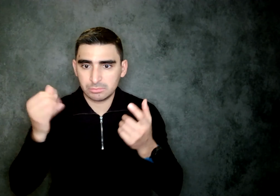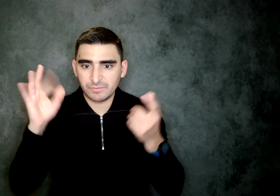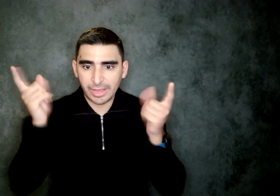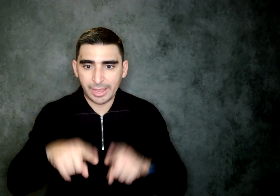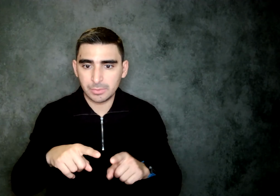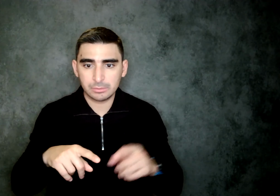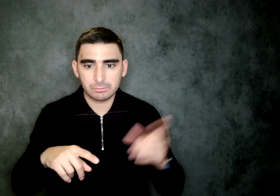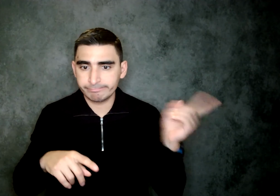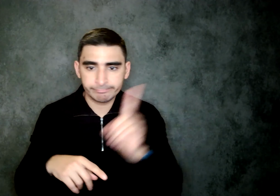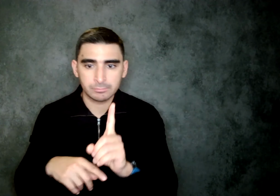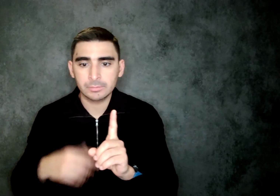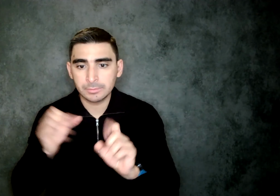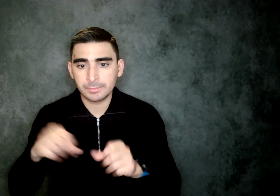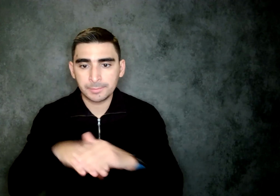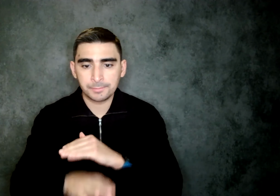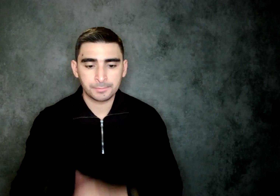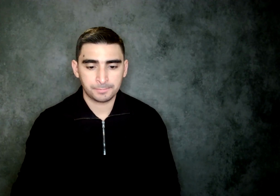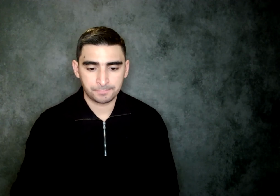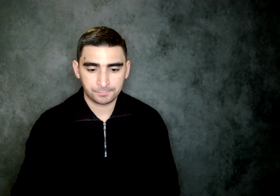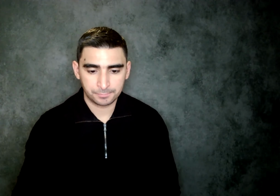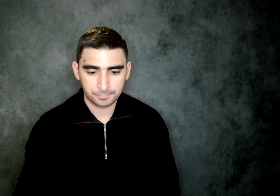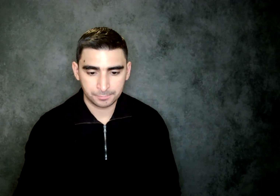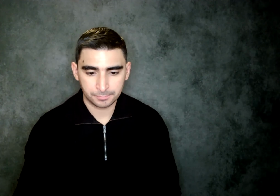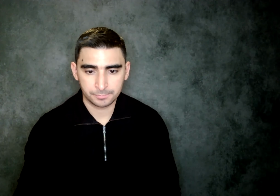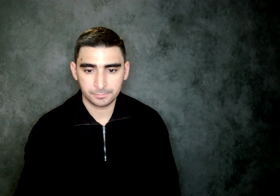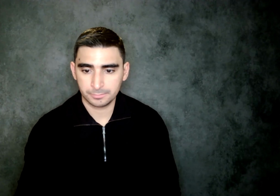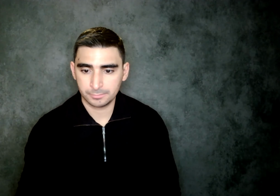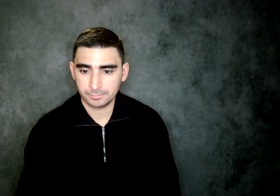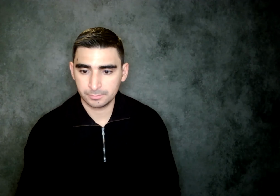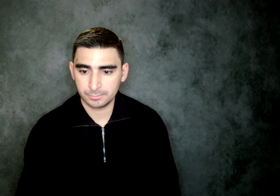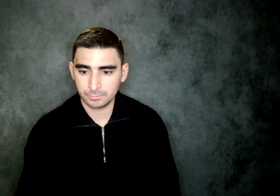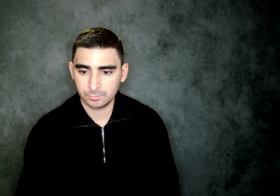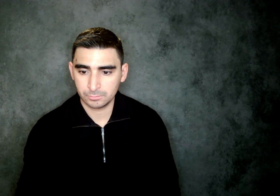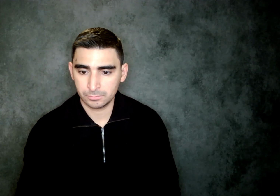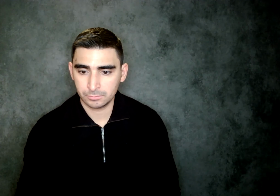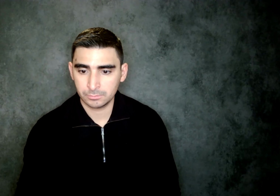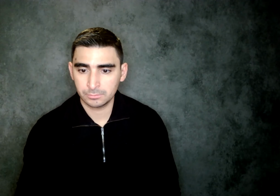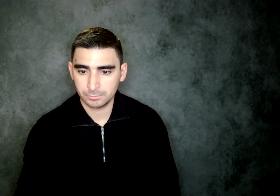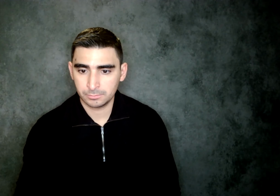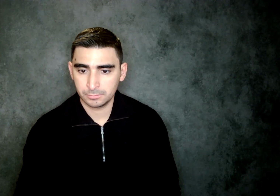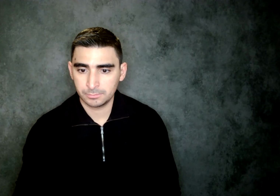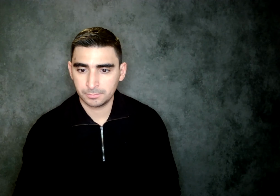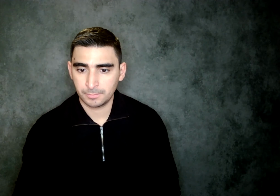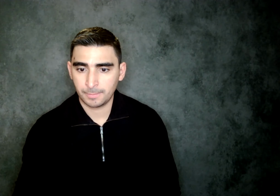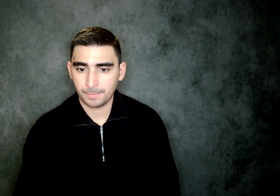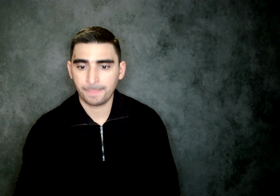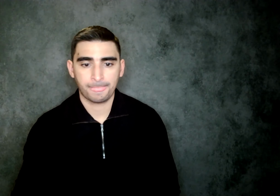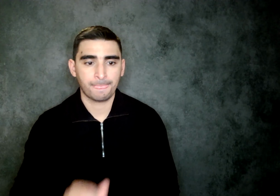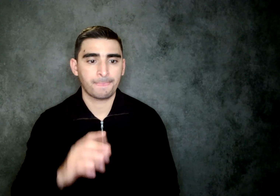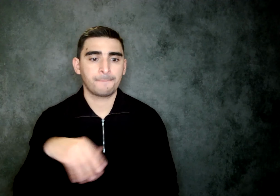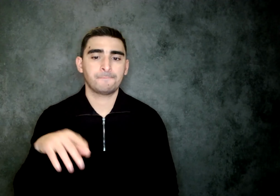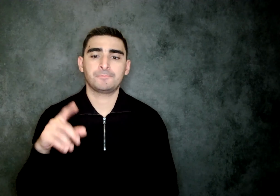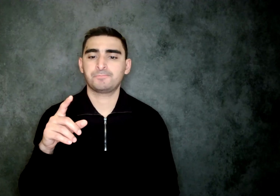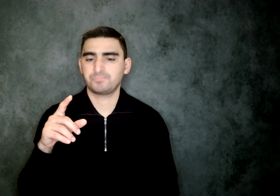through the door. Thank you, Kathy. Y pues lo que dijo Carmen me parece exactamente lo